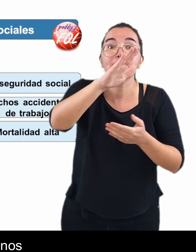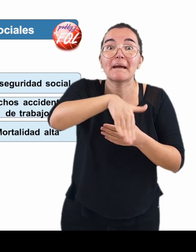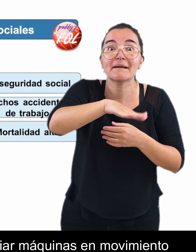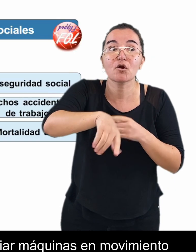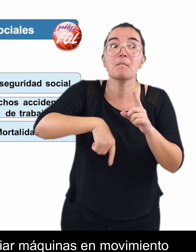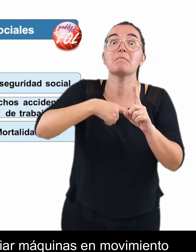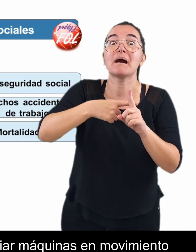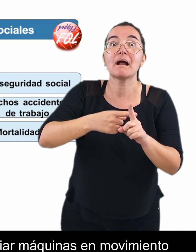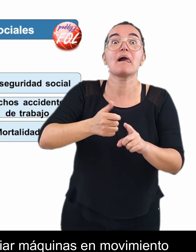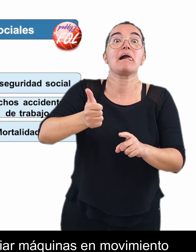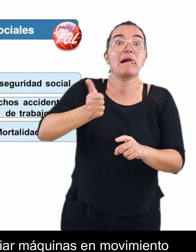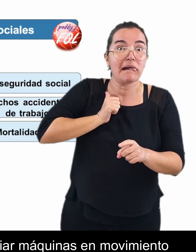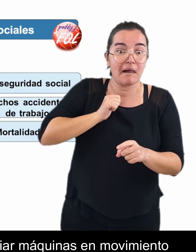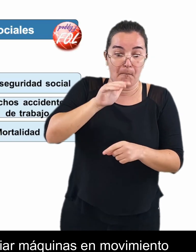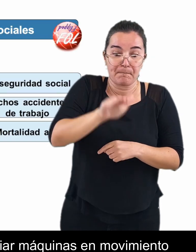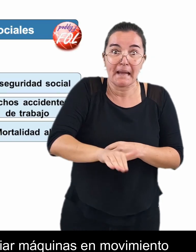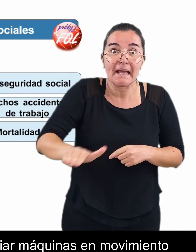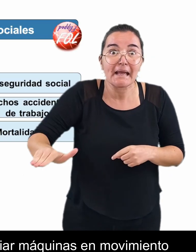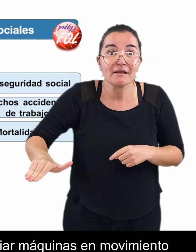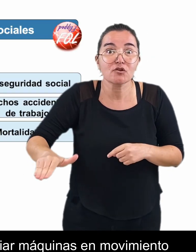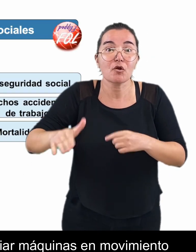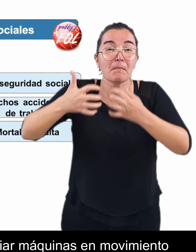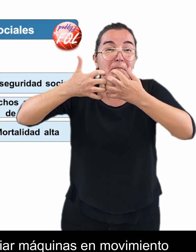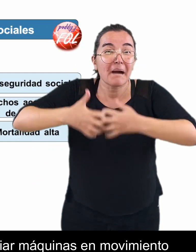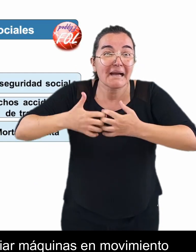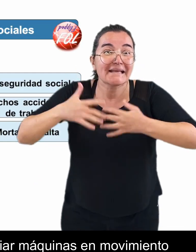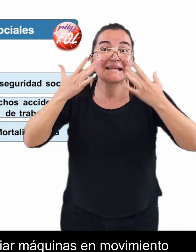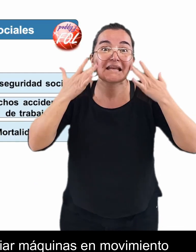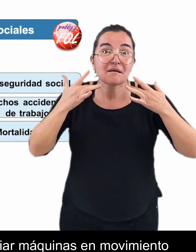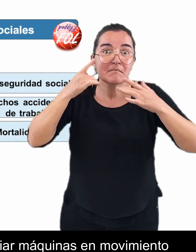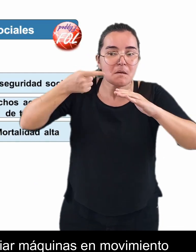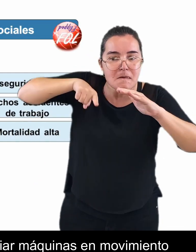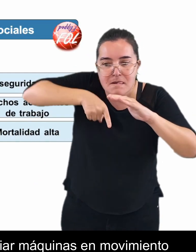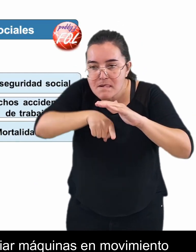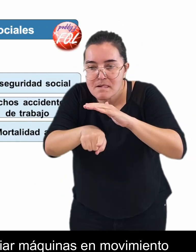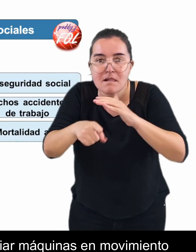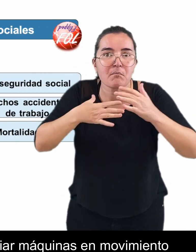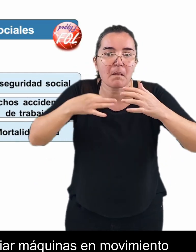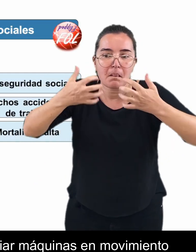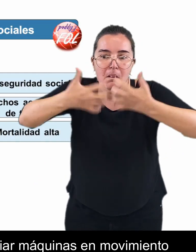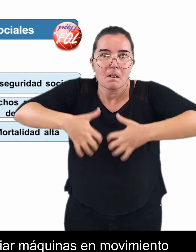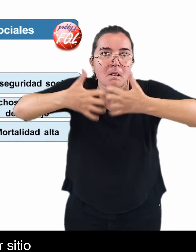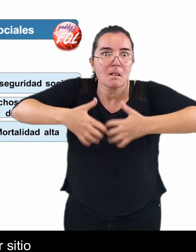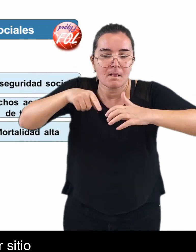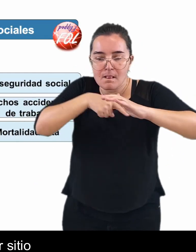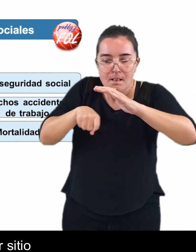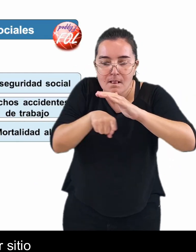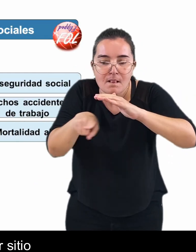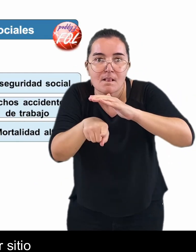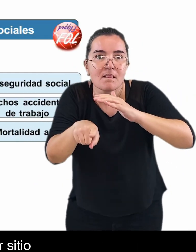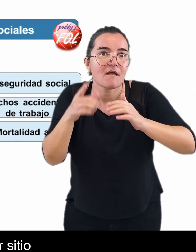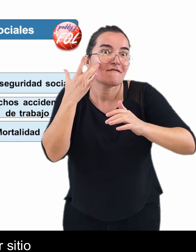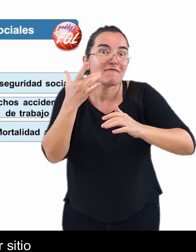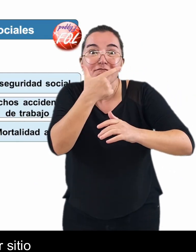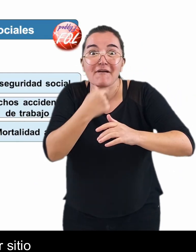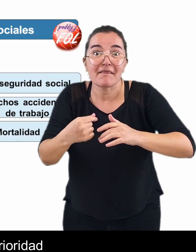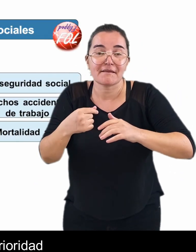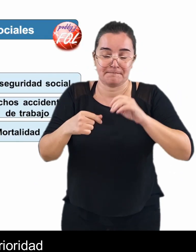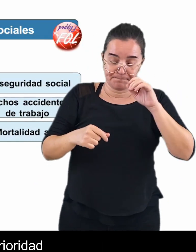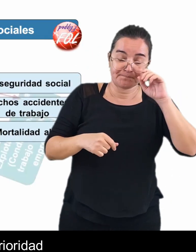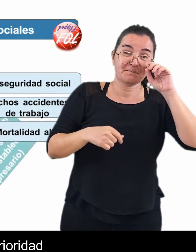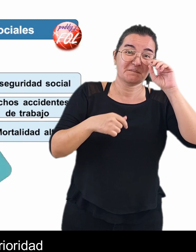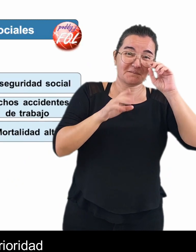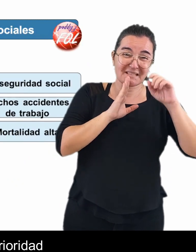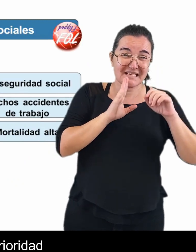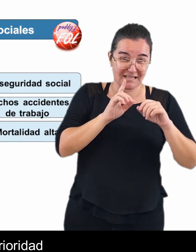mucho menos. Además, al ser más pequeños, pueden limpiar máquinas en movimiento al caber por cualquier sitio.